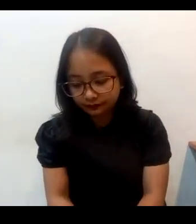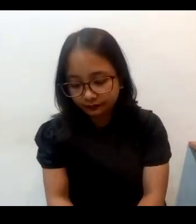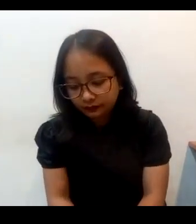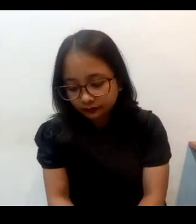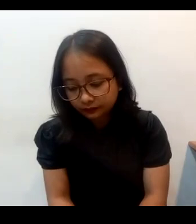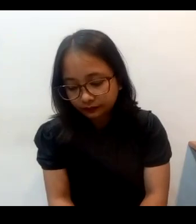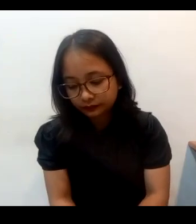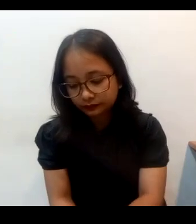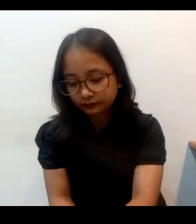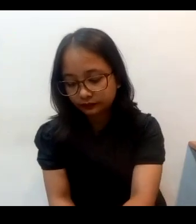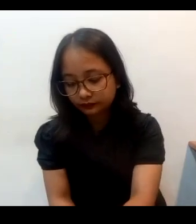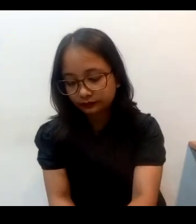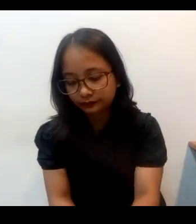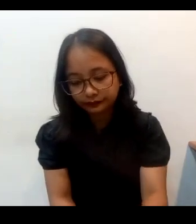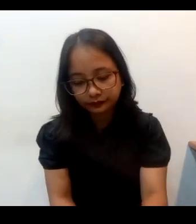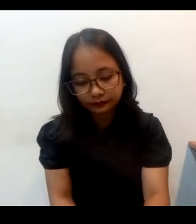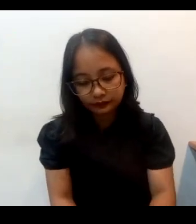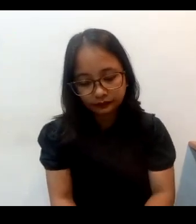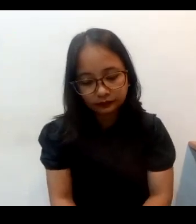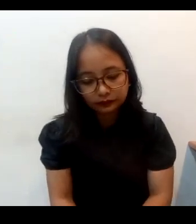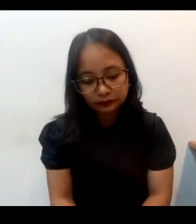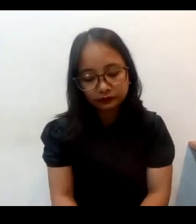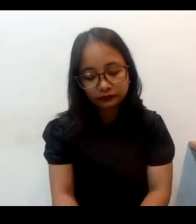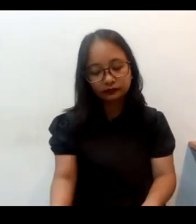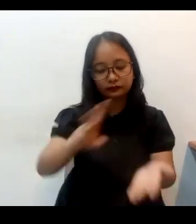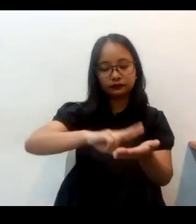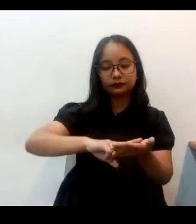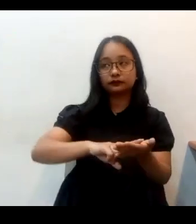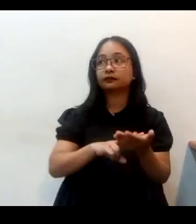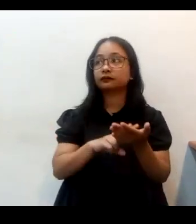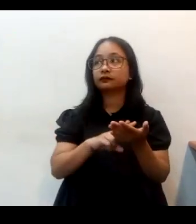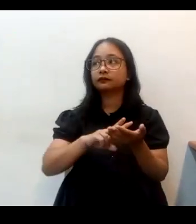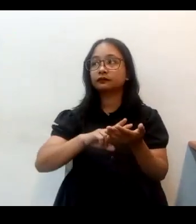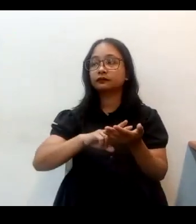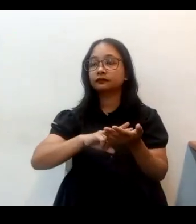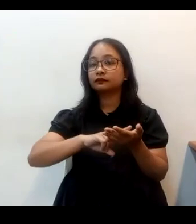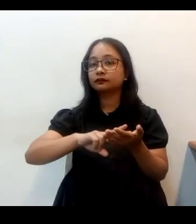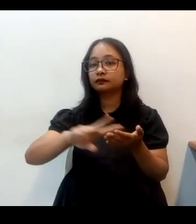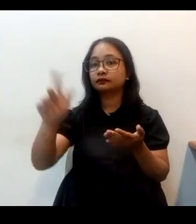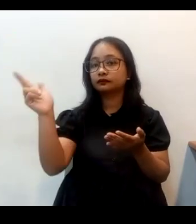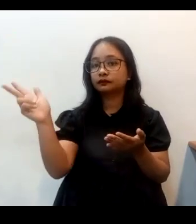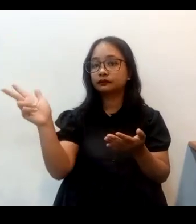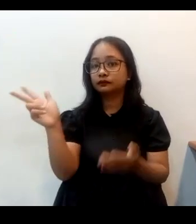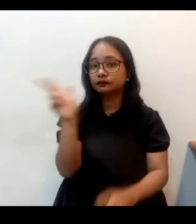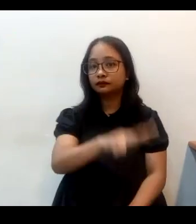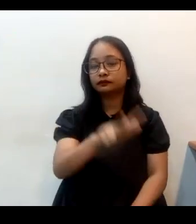nagmula, subalit binuksan niya ang aking mga mata. And verse 33, let's read it together. 3, 2, 1. Kung ang tao ito hindi